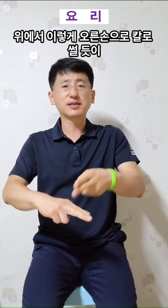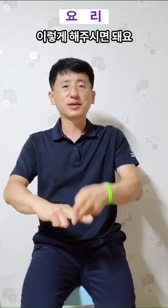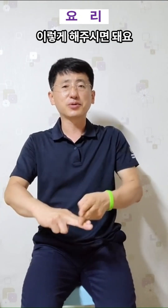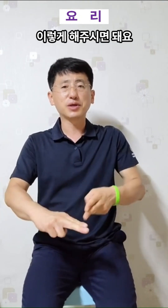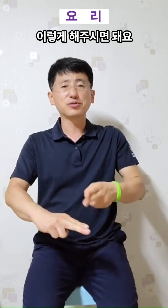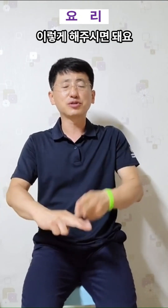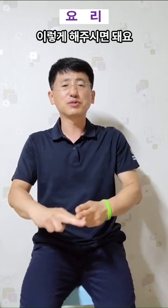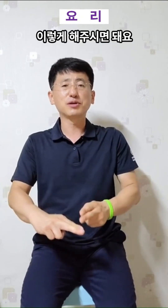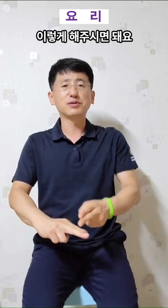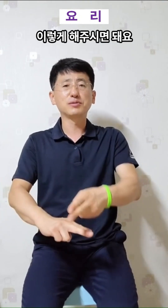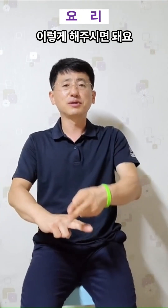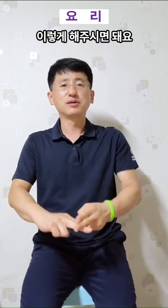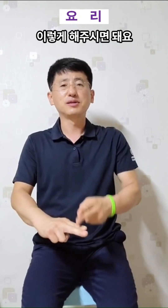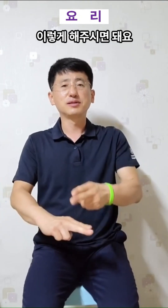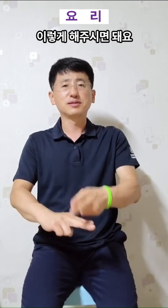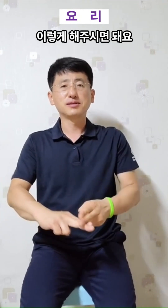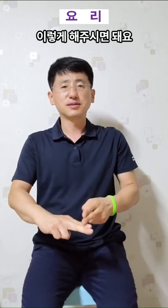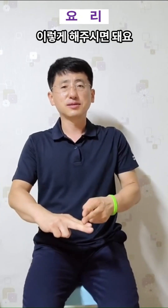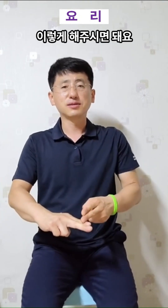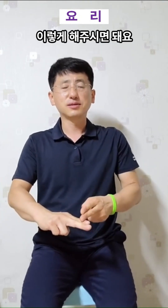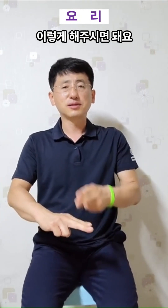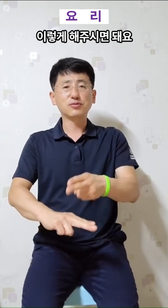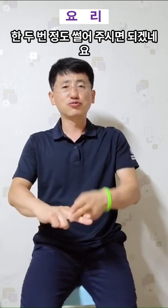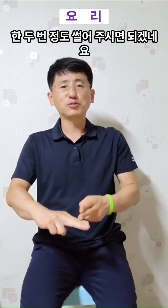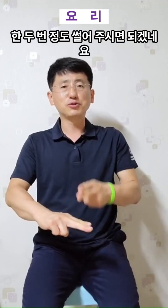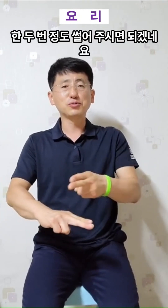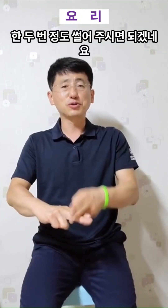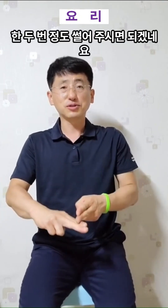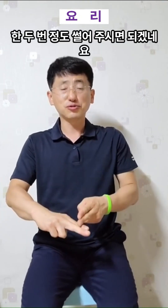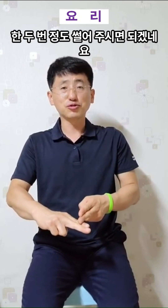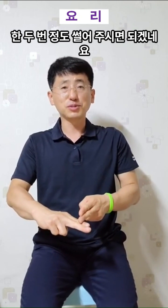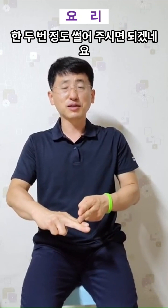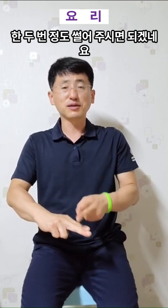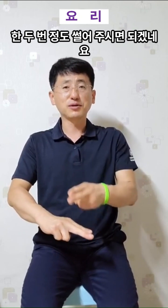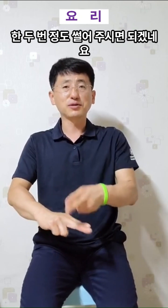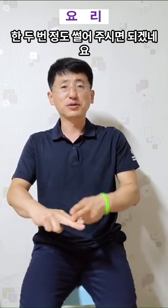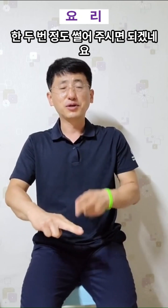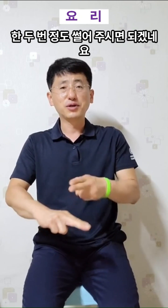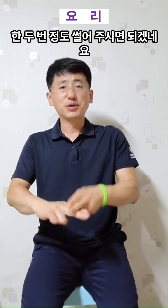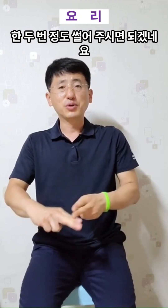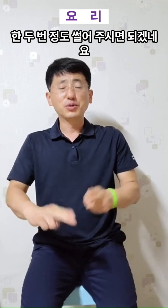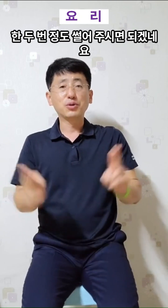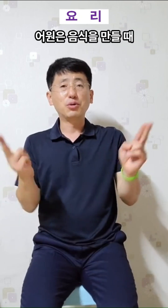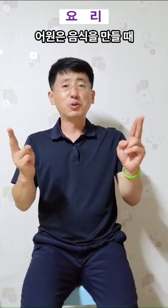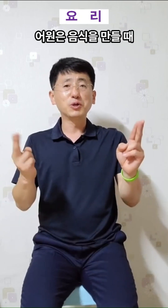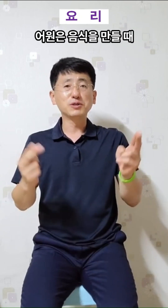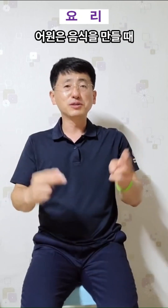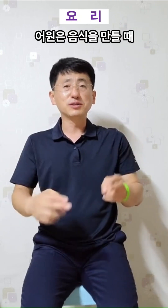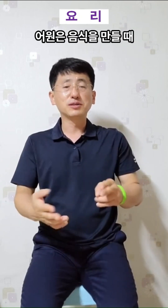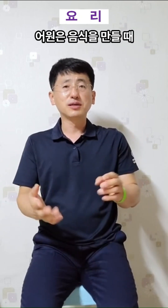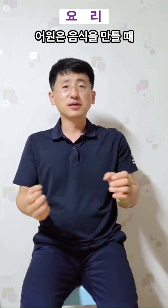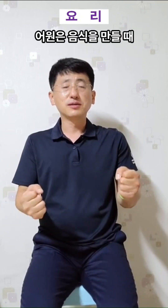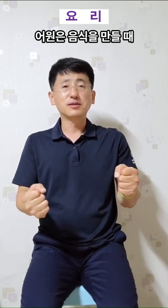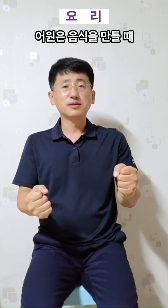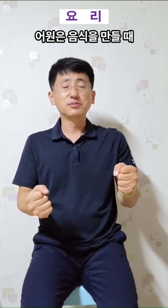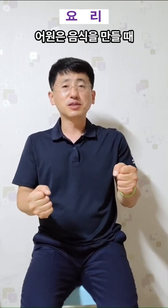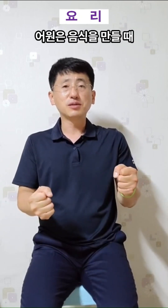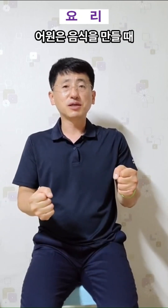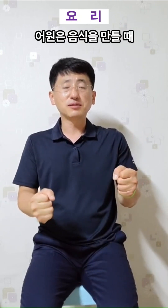이렇게 해주시면 돼요. 한 2번 정도 썰어주시면 되겠네요. 요 어원은 음식을 만들